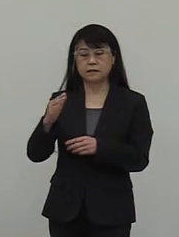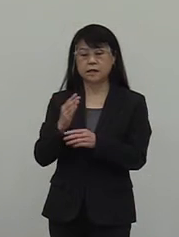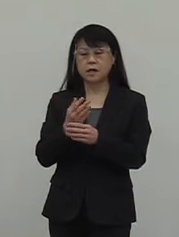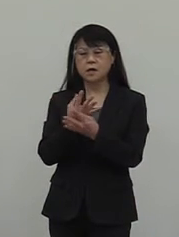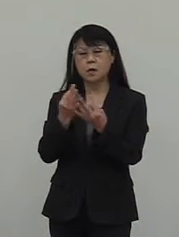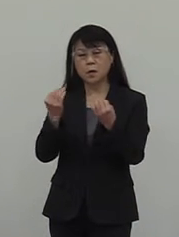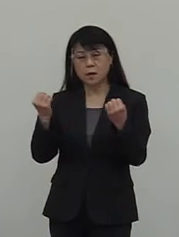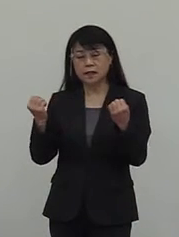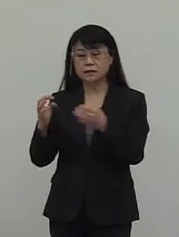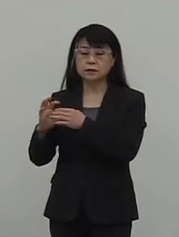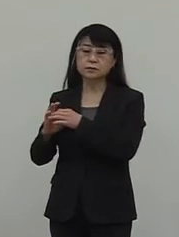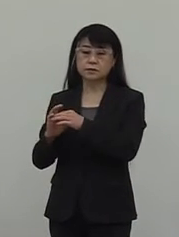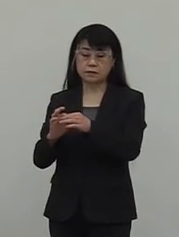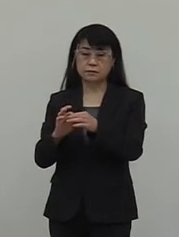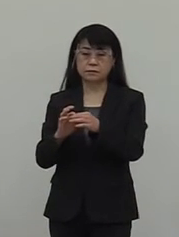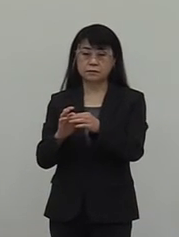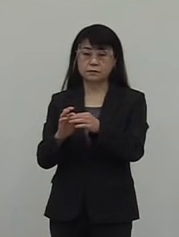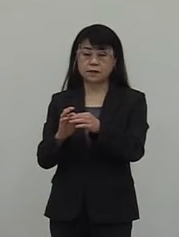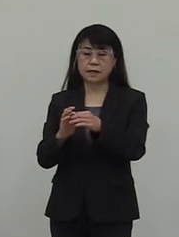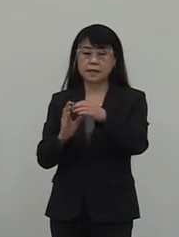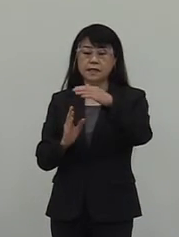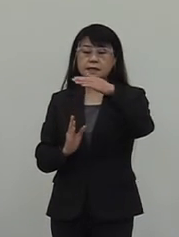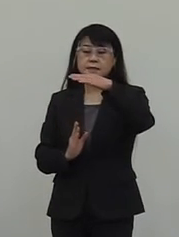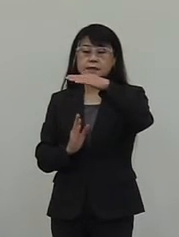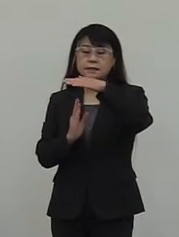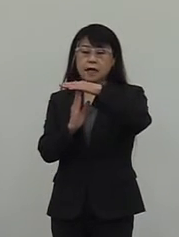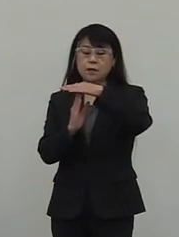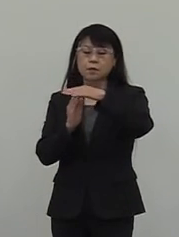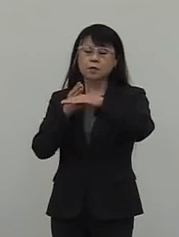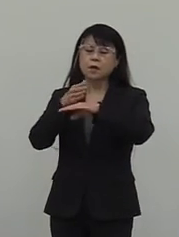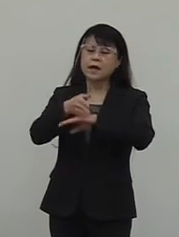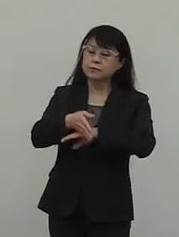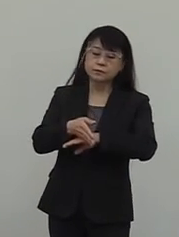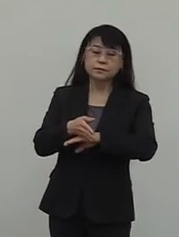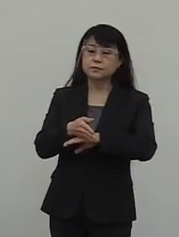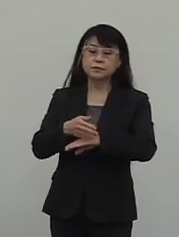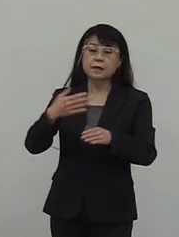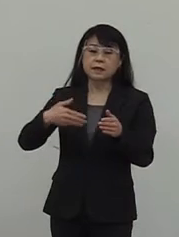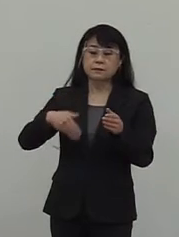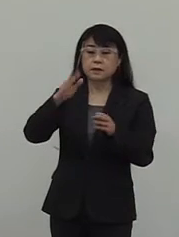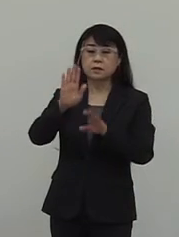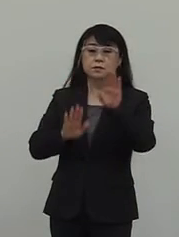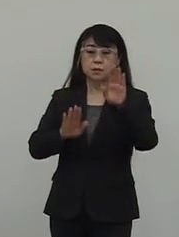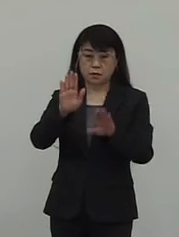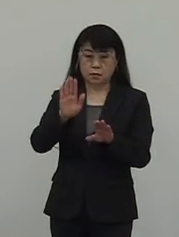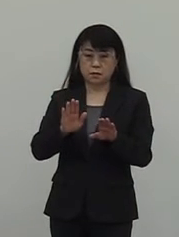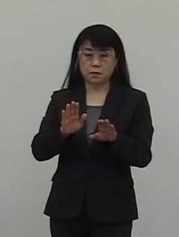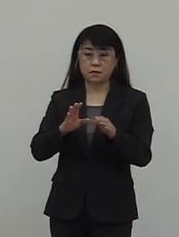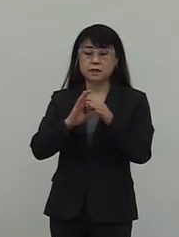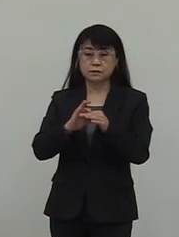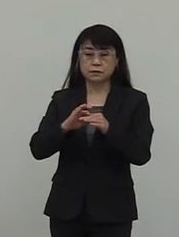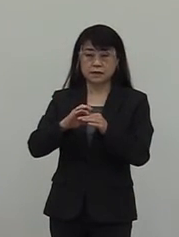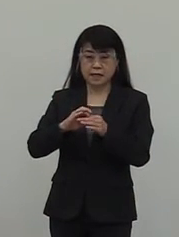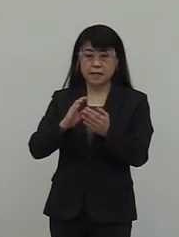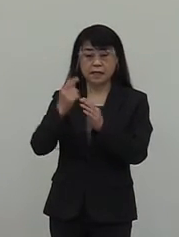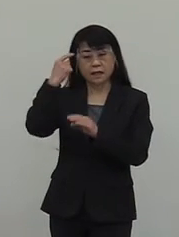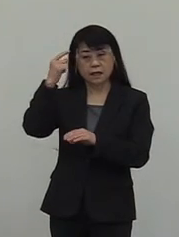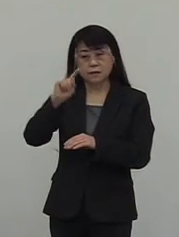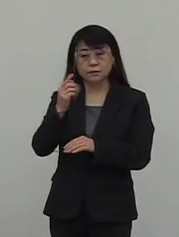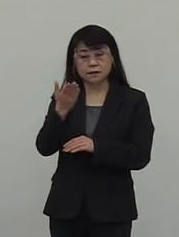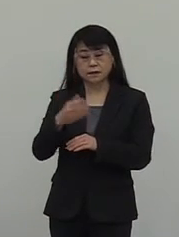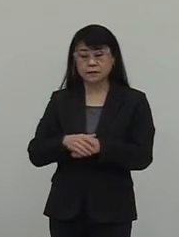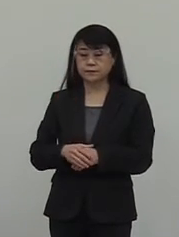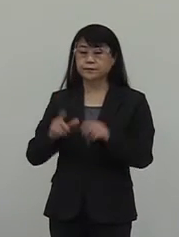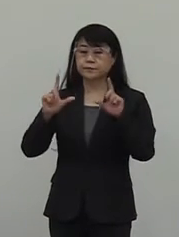由について、県の方ではどんな見解をお持ちでしょうか。教えてもらえますでしょうか。 はい、正直もう少